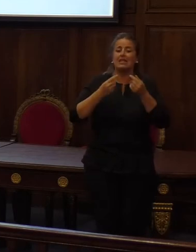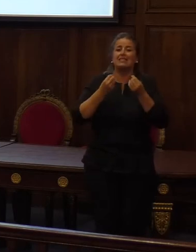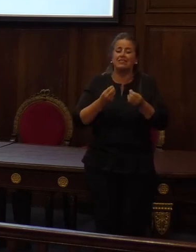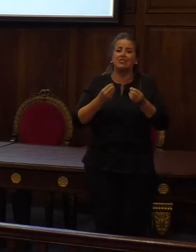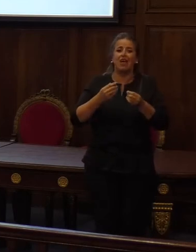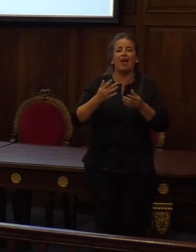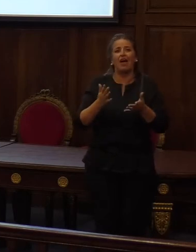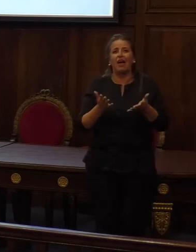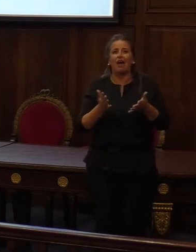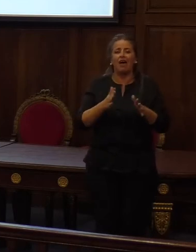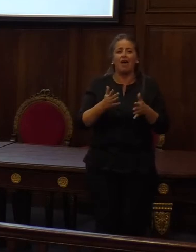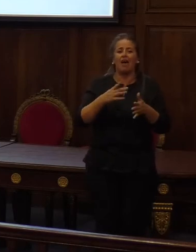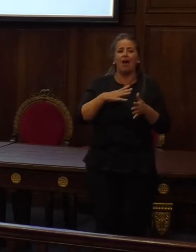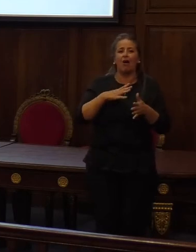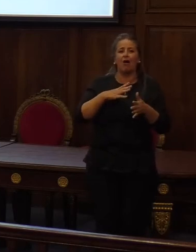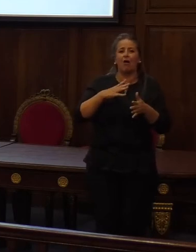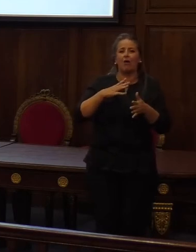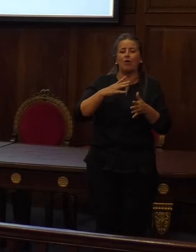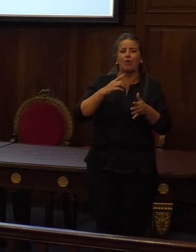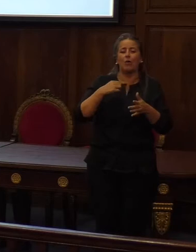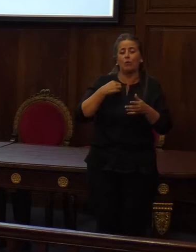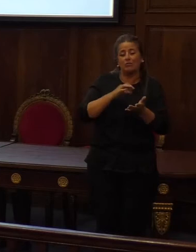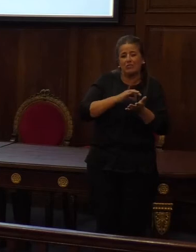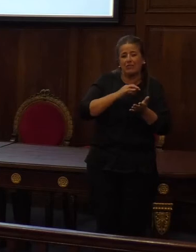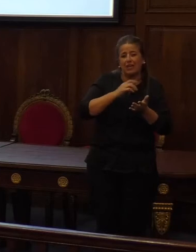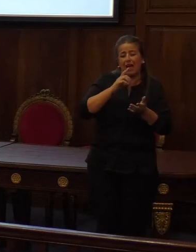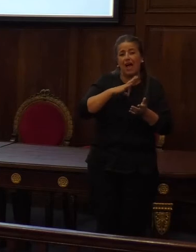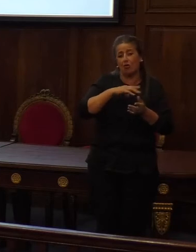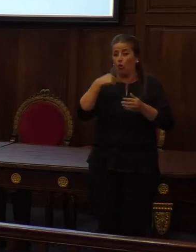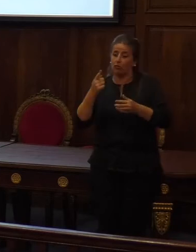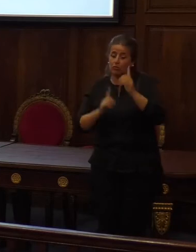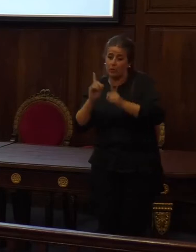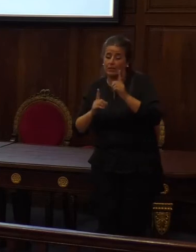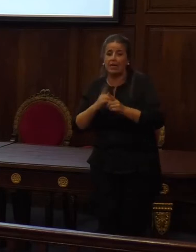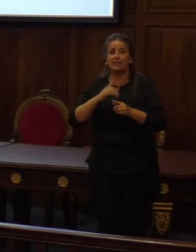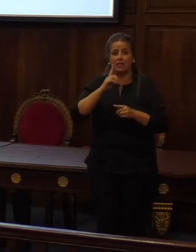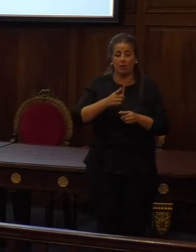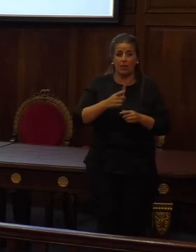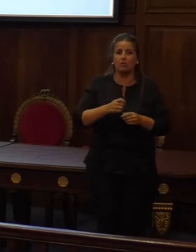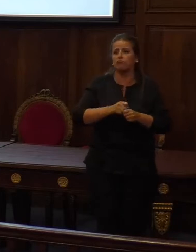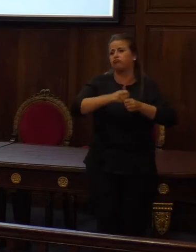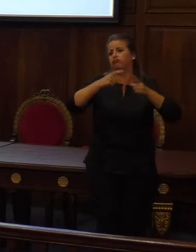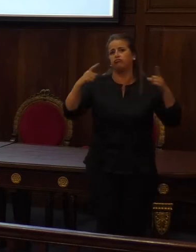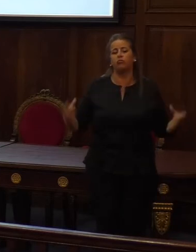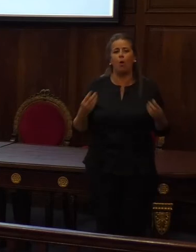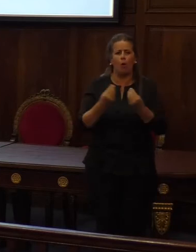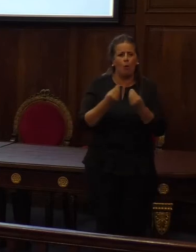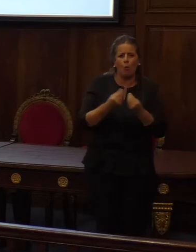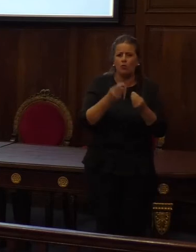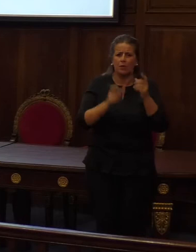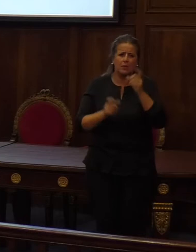relativa con respecto a otros servicios universitarios, es también hoy una de las facultades más masivas que tiene la Universidad de